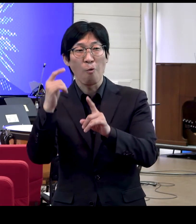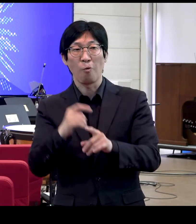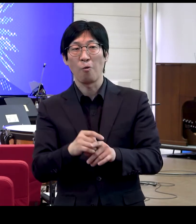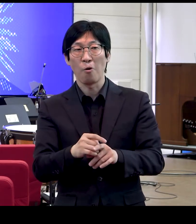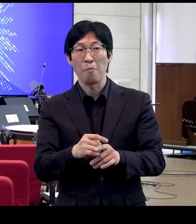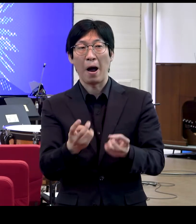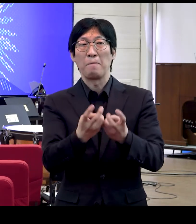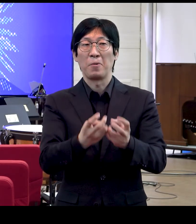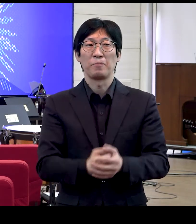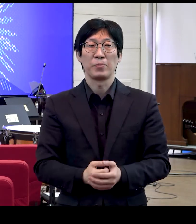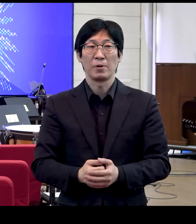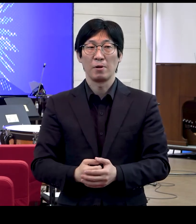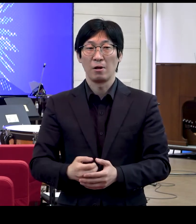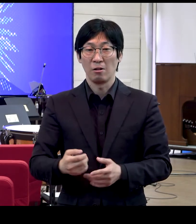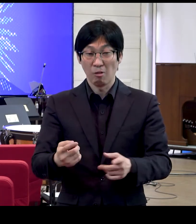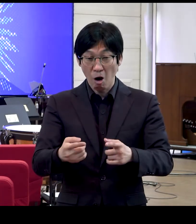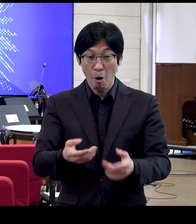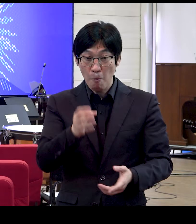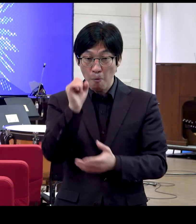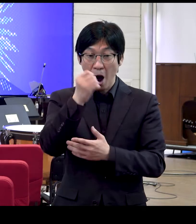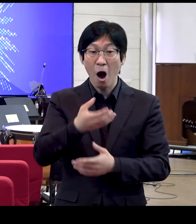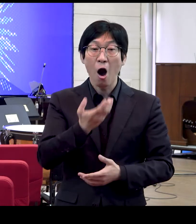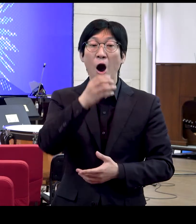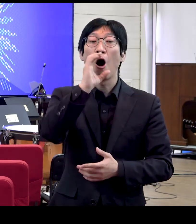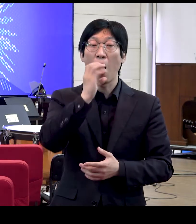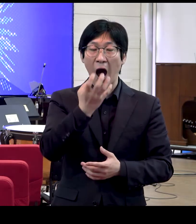노림수가 바로 여기에 있어요. 하나님과 같이 되어